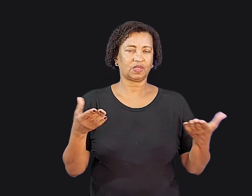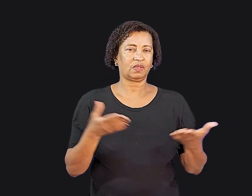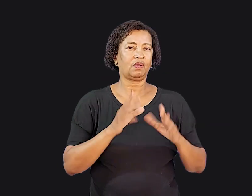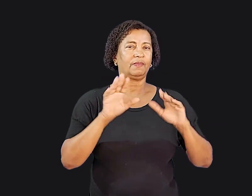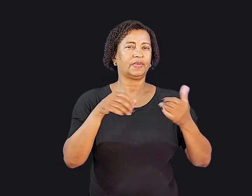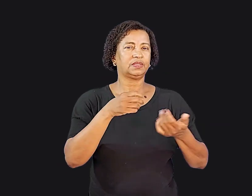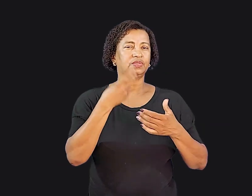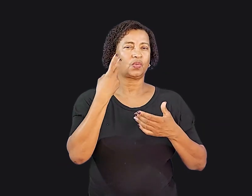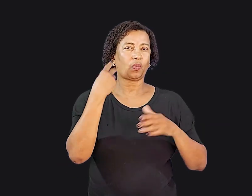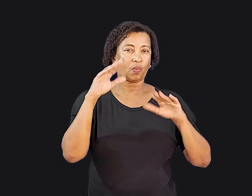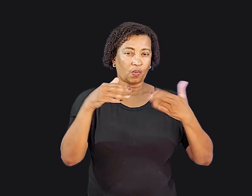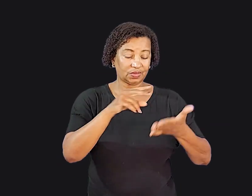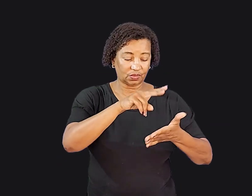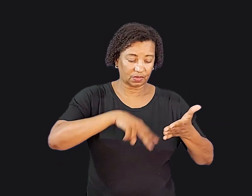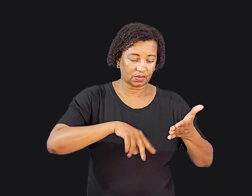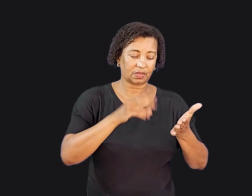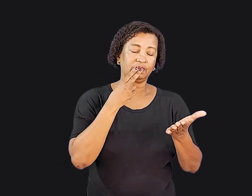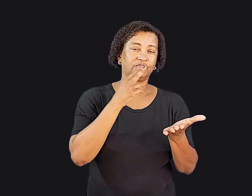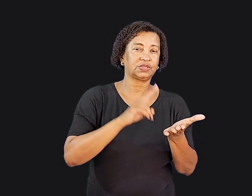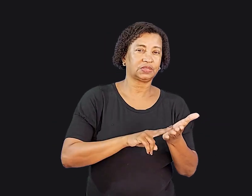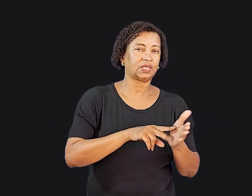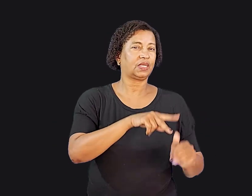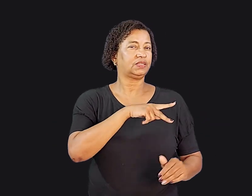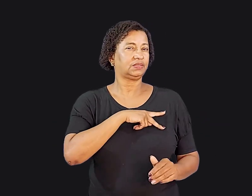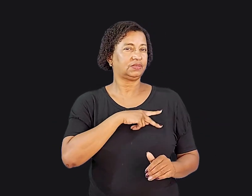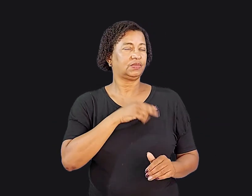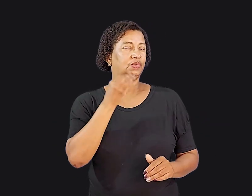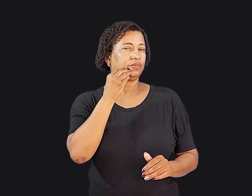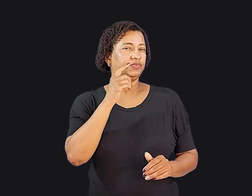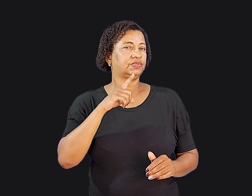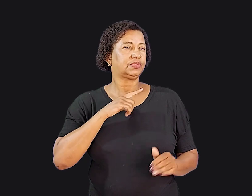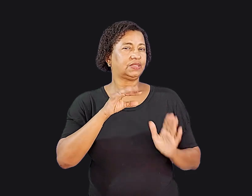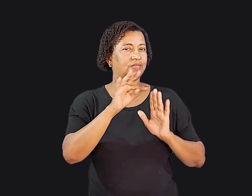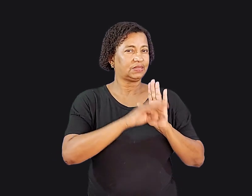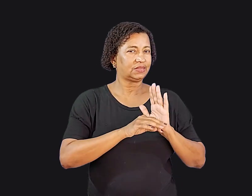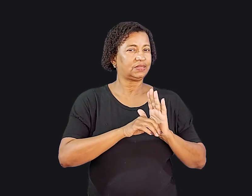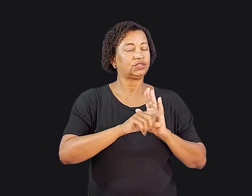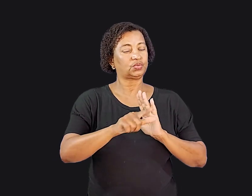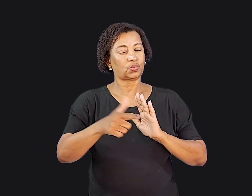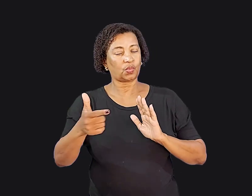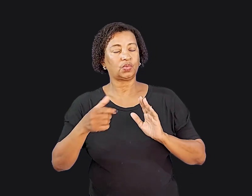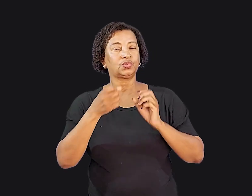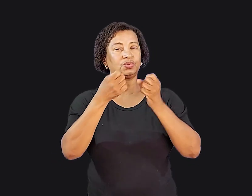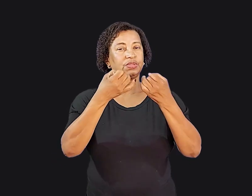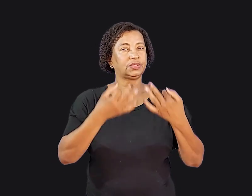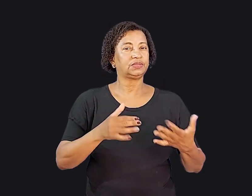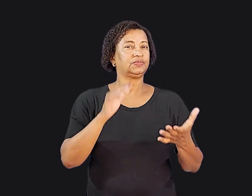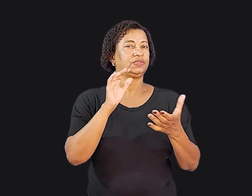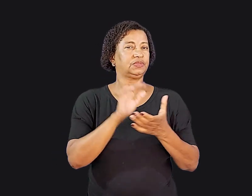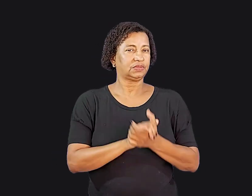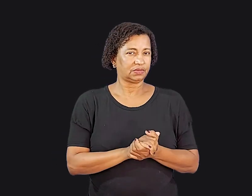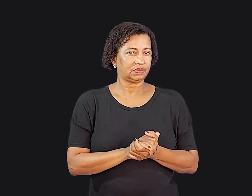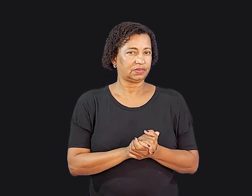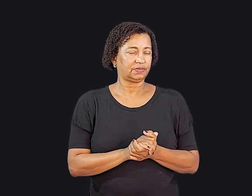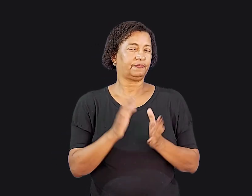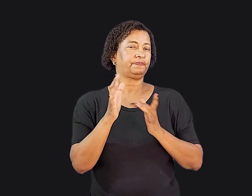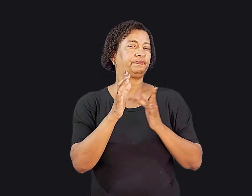lemos as cartas de Paulo, observamos que há outros textos na Bíblia que falam sobre casamento e divórcio. Nesse texto, Jesus dá